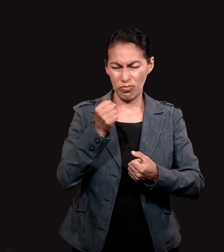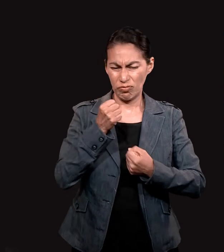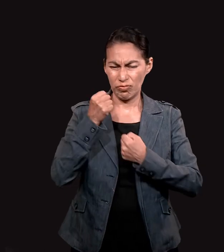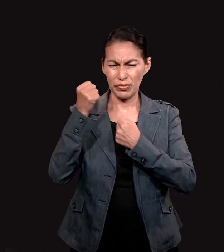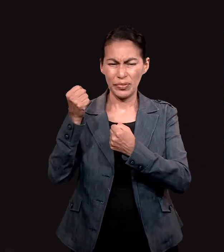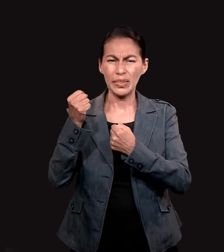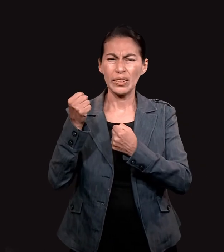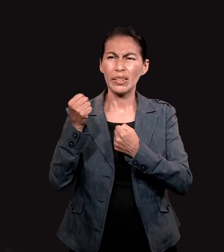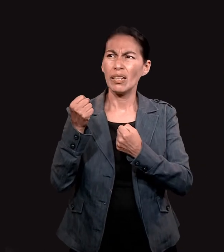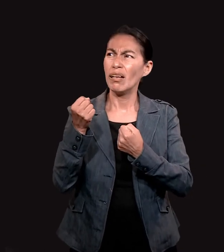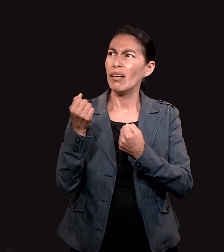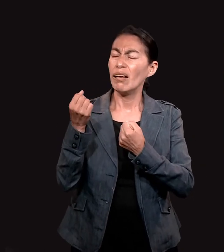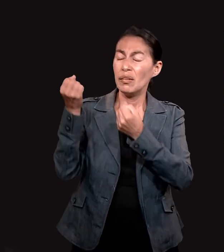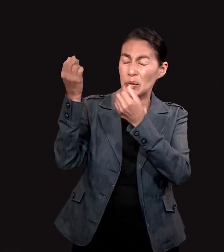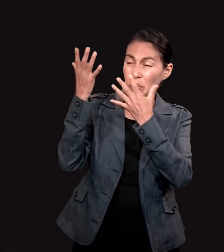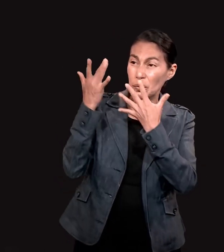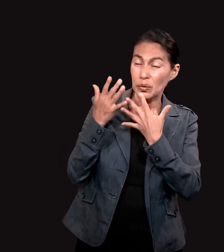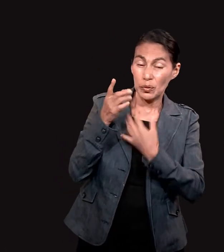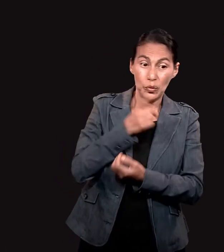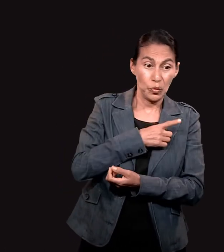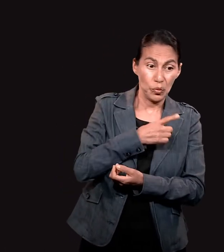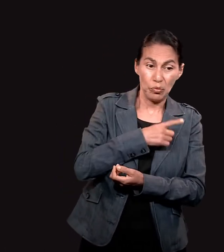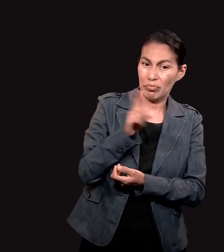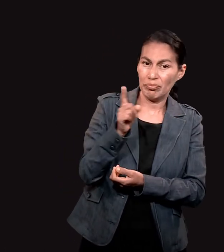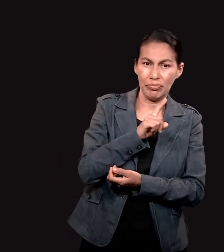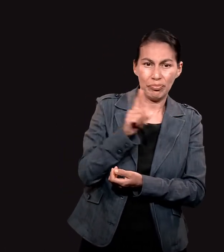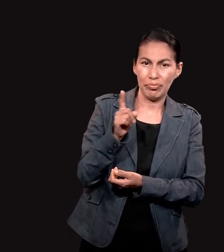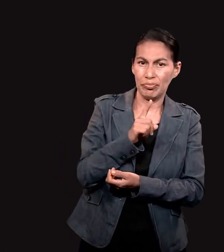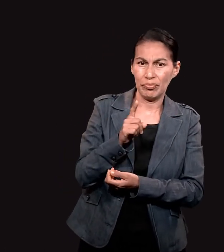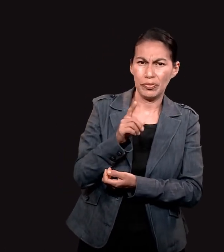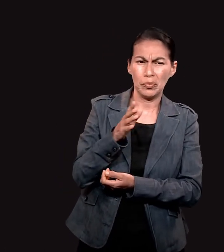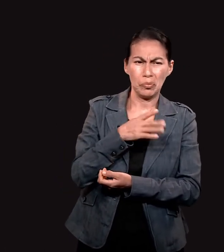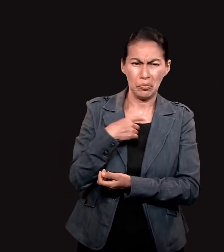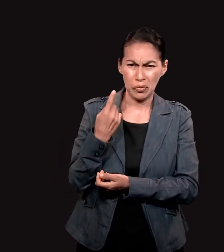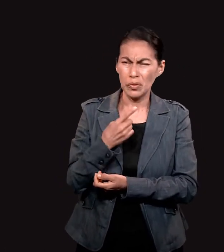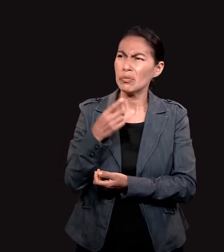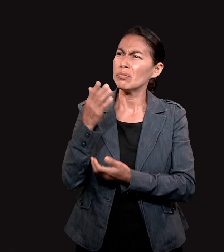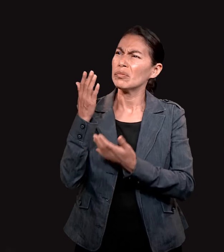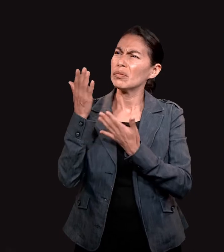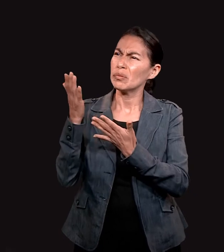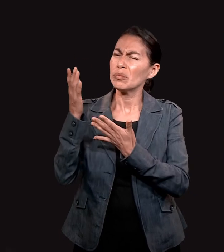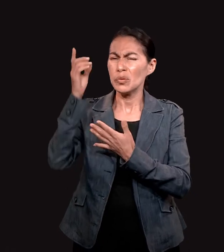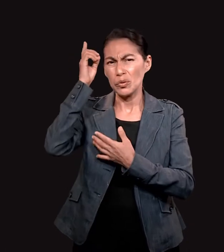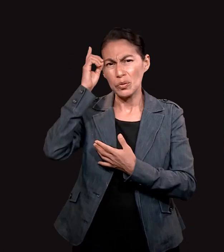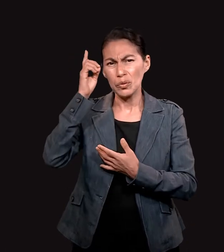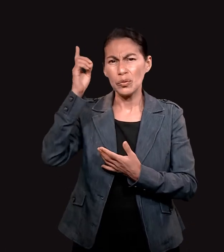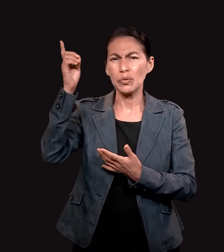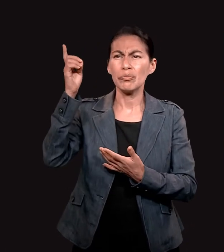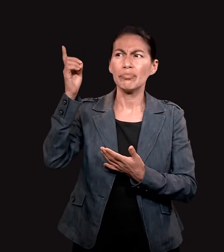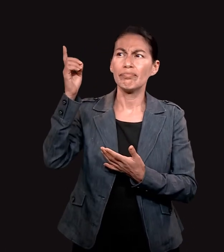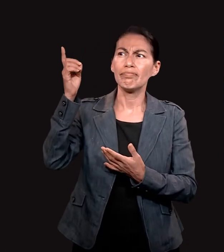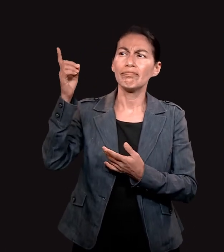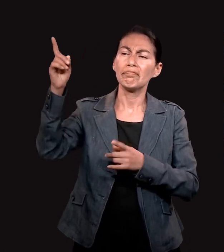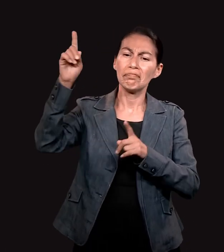de fuerza al escuchar, al saber que no estamos solos y que si nosotros pedimos de todo corazón